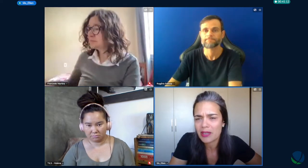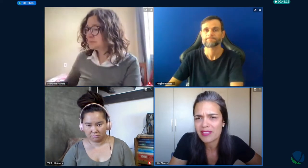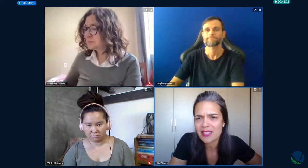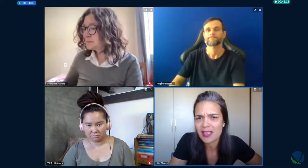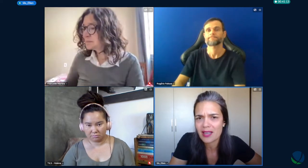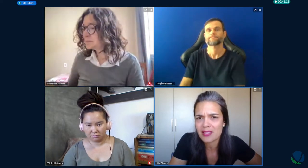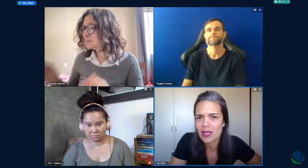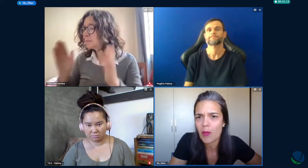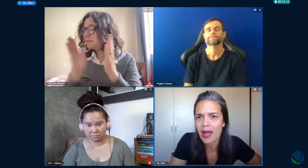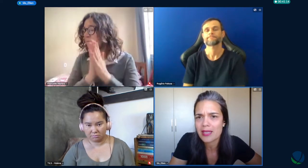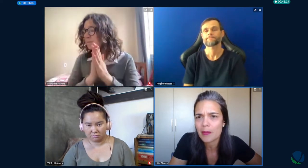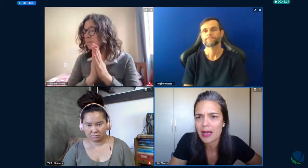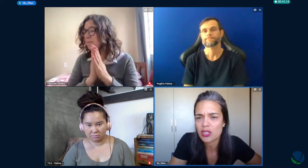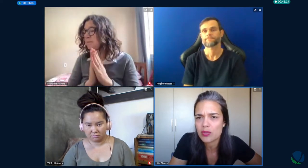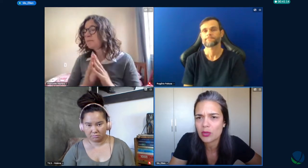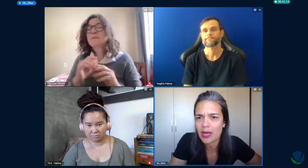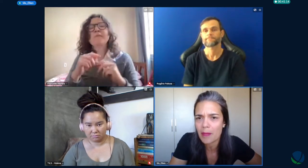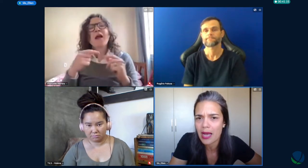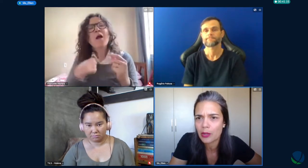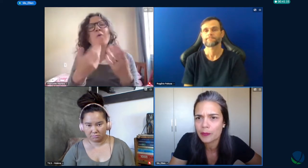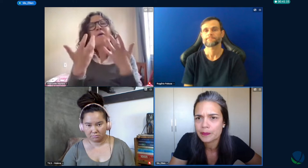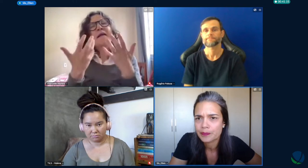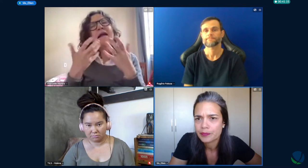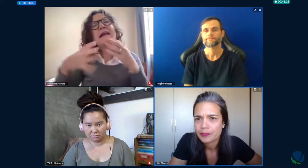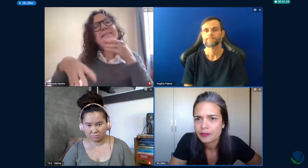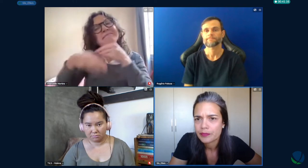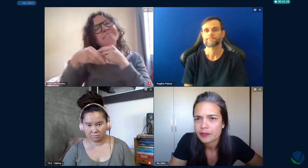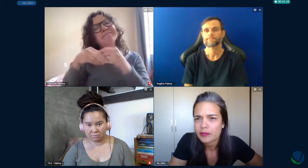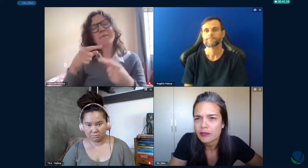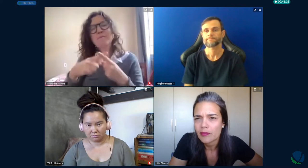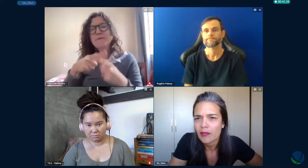quase nada para fazer em relação a essa parte do seu trabalho.